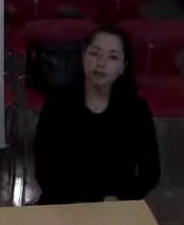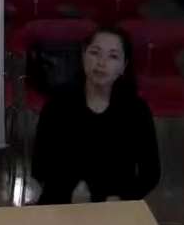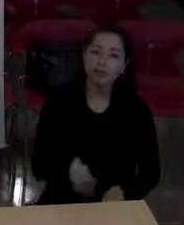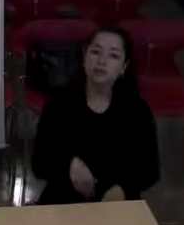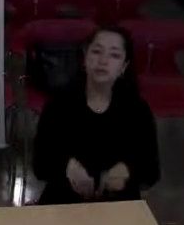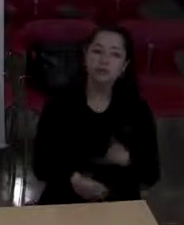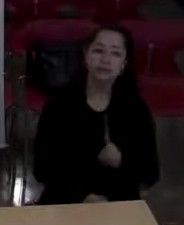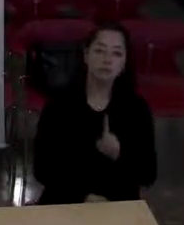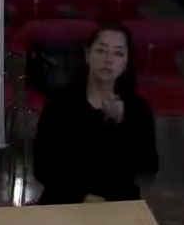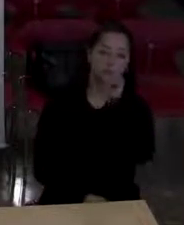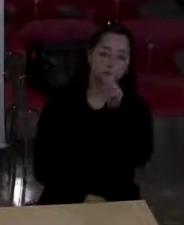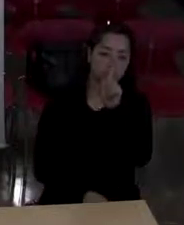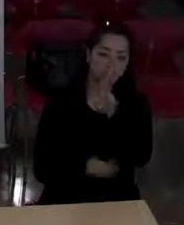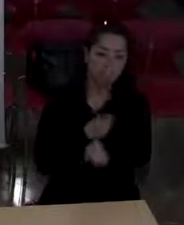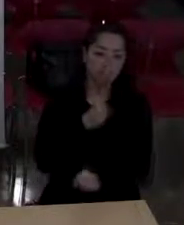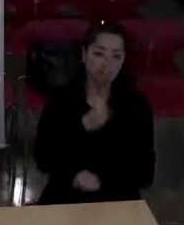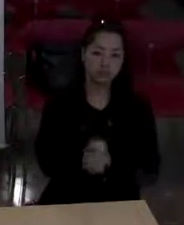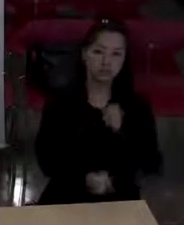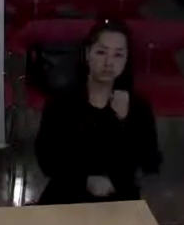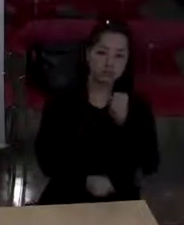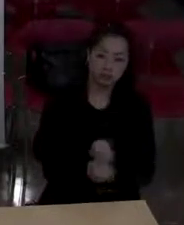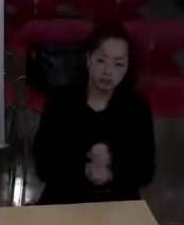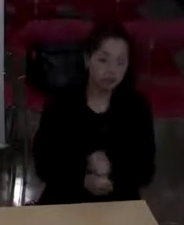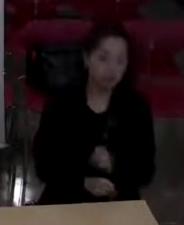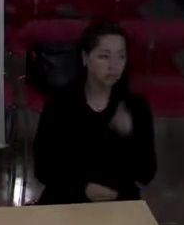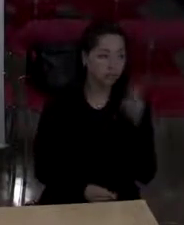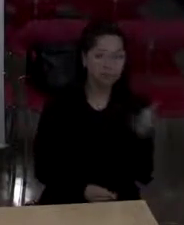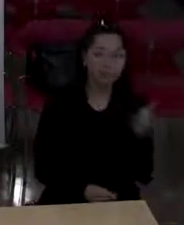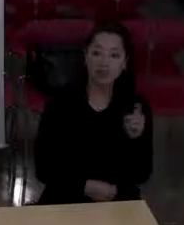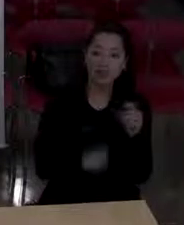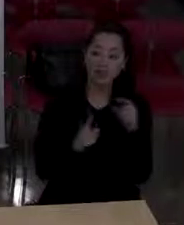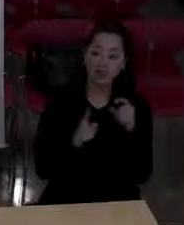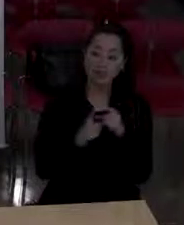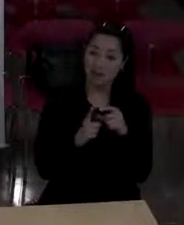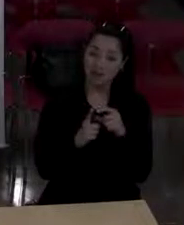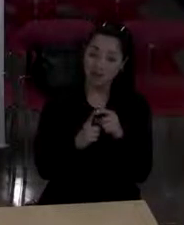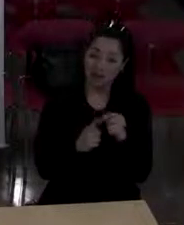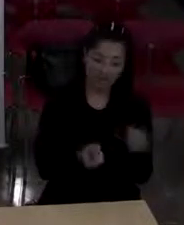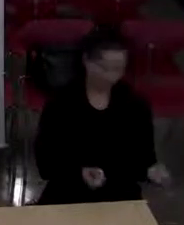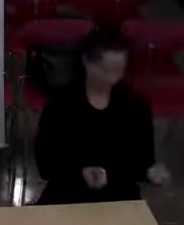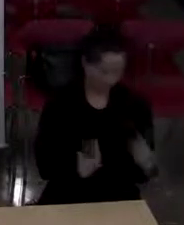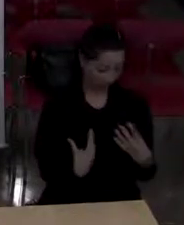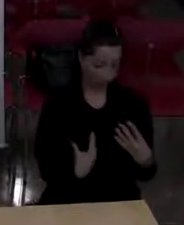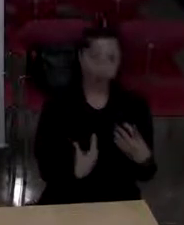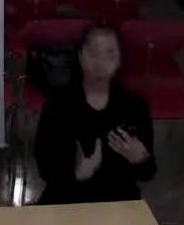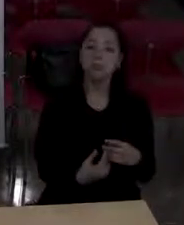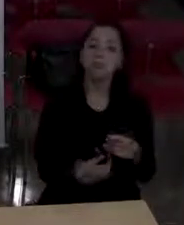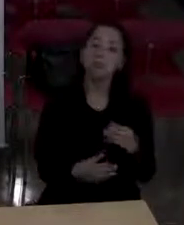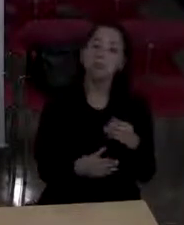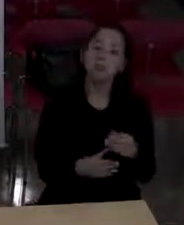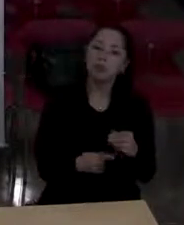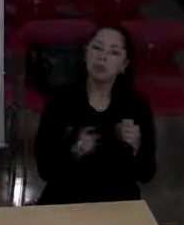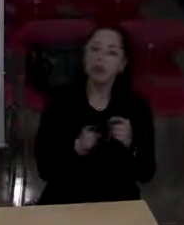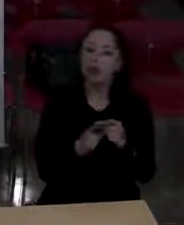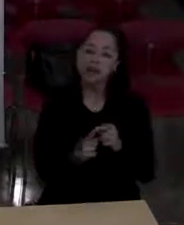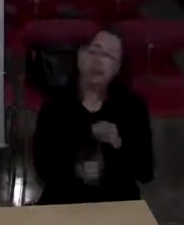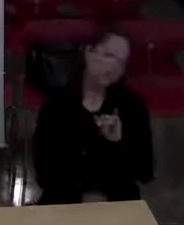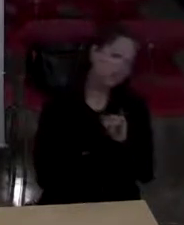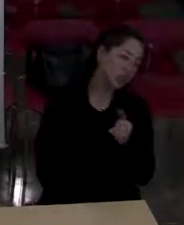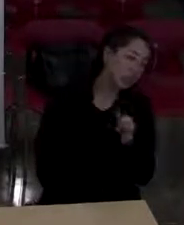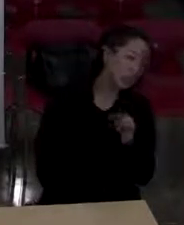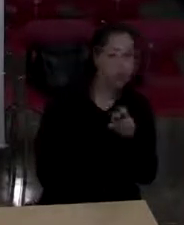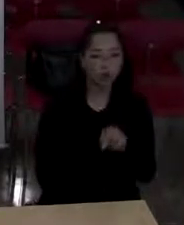año se expande la comunicación al aparecer las primeras palabras, que inicialmente pueden ser sustantivos y posteriormente adjetivos.